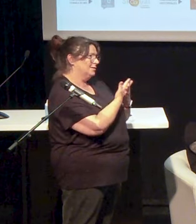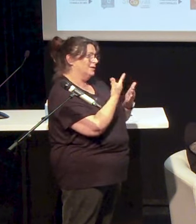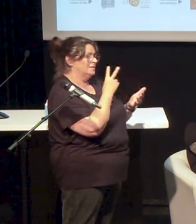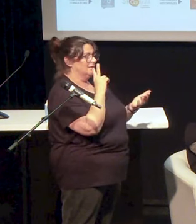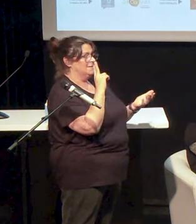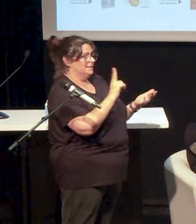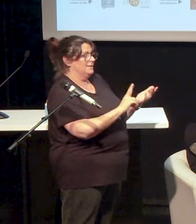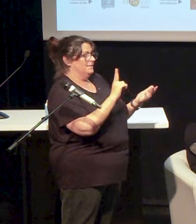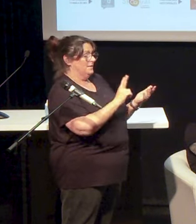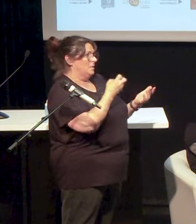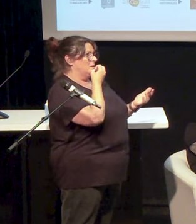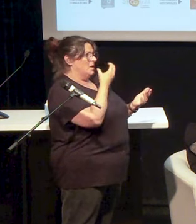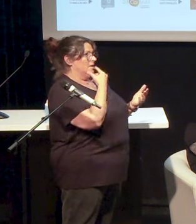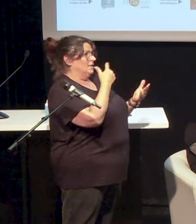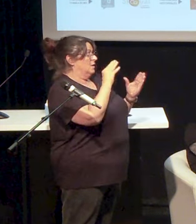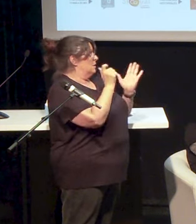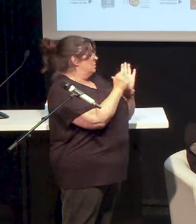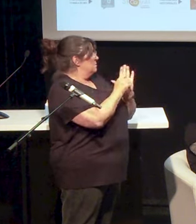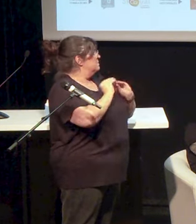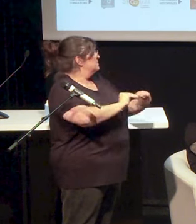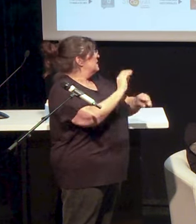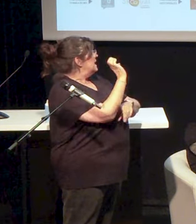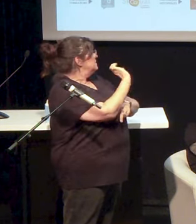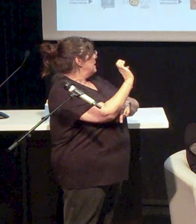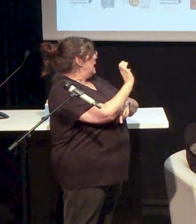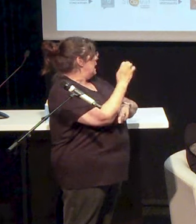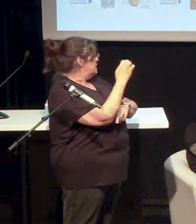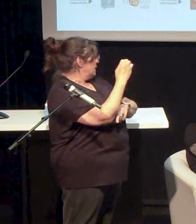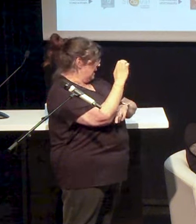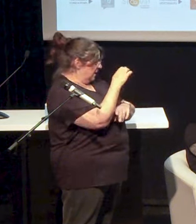ça serait vraiment bien. Que dans les formations ESP, par exemple,